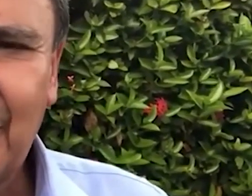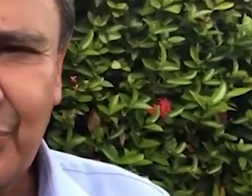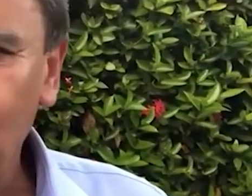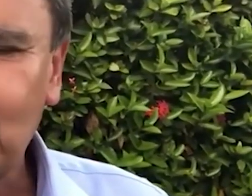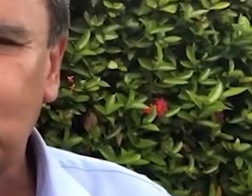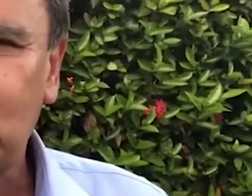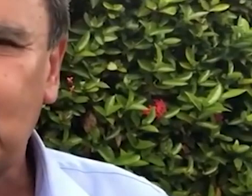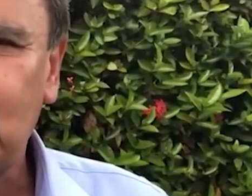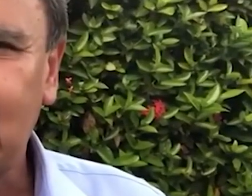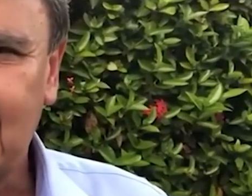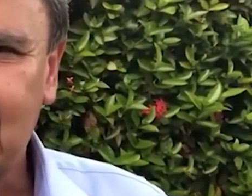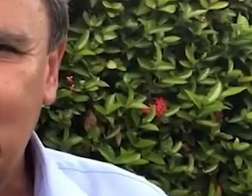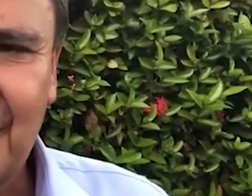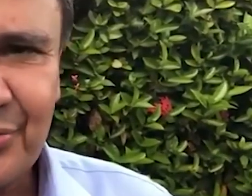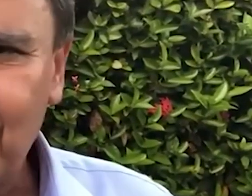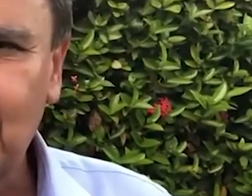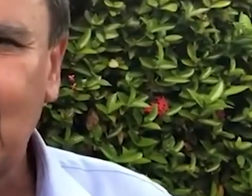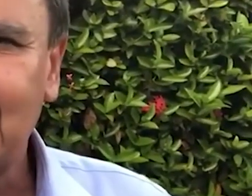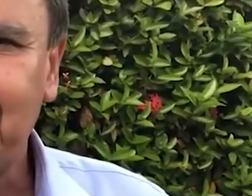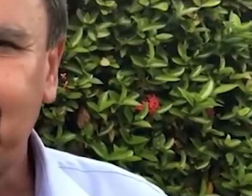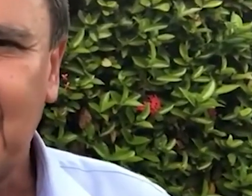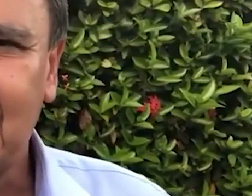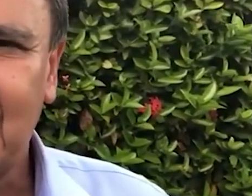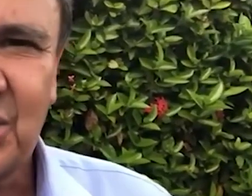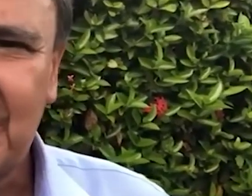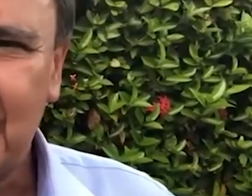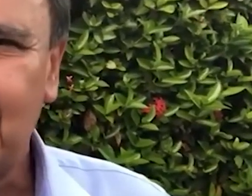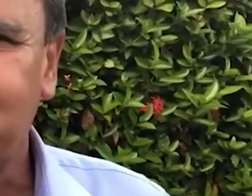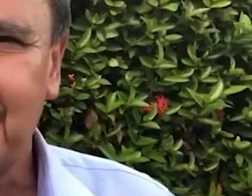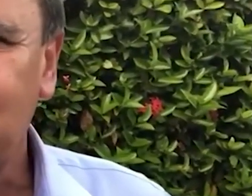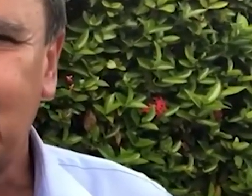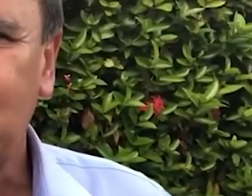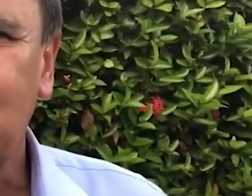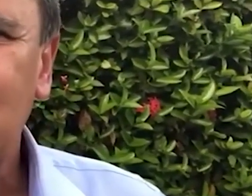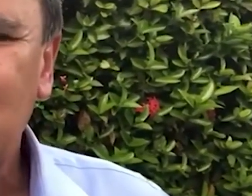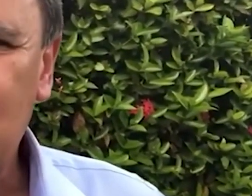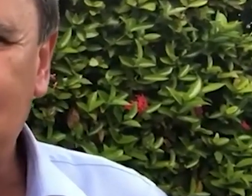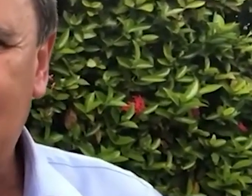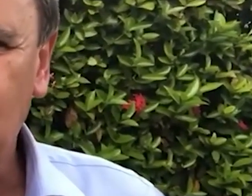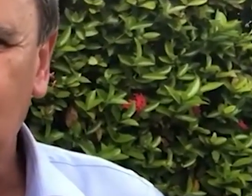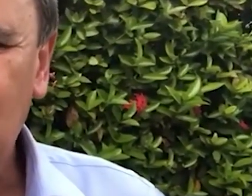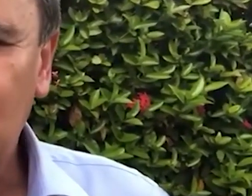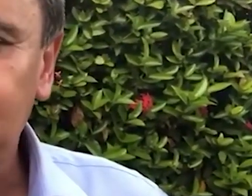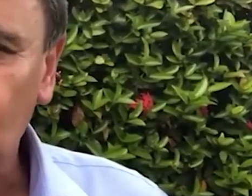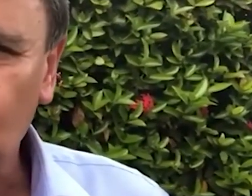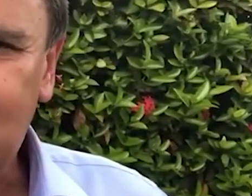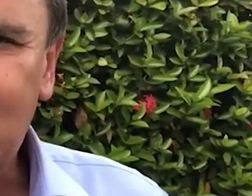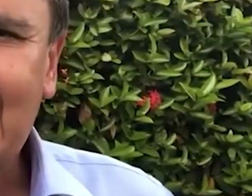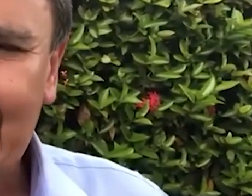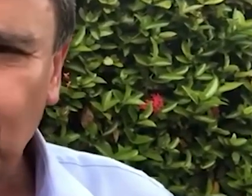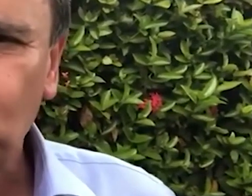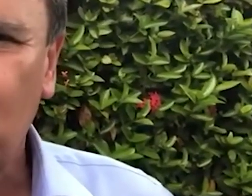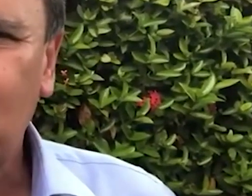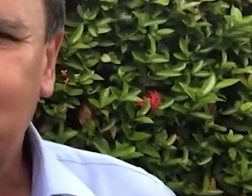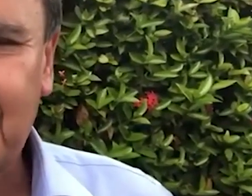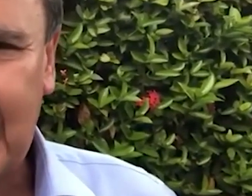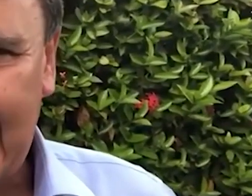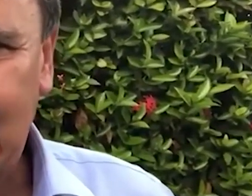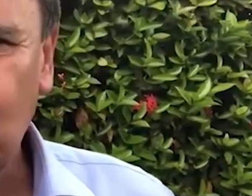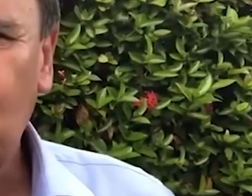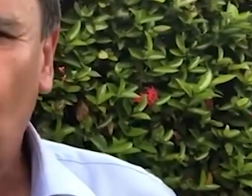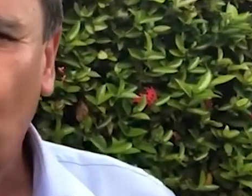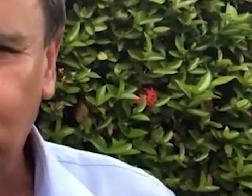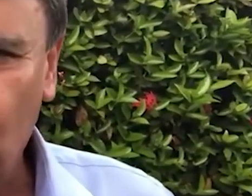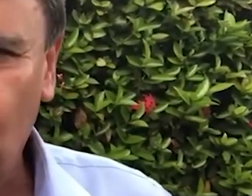chegou a comi Não Tira Férias a fome não tava de férias em janeiro fevereiro em março as pessoas não